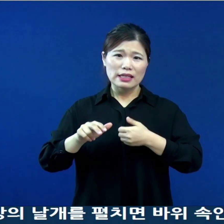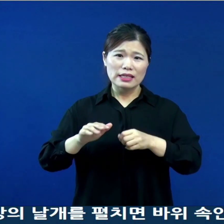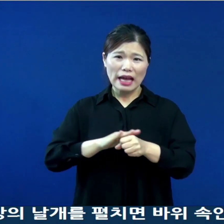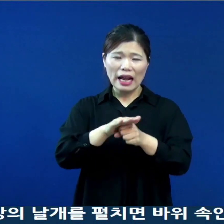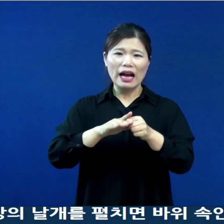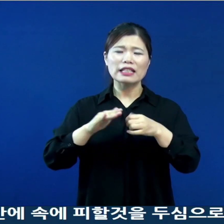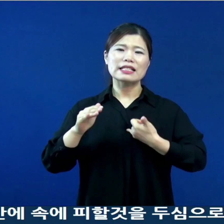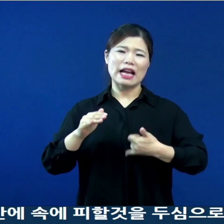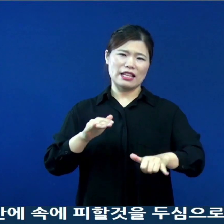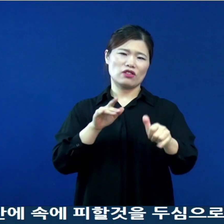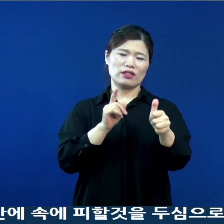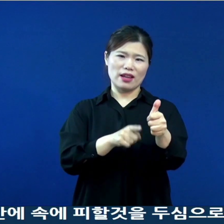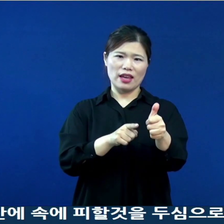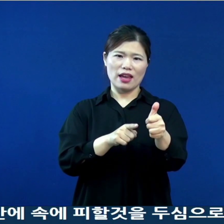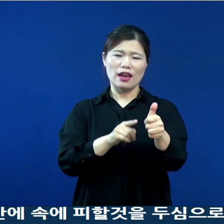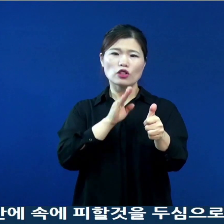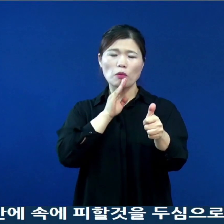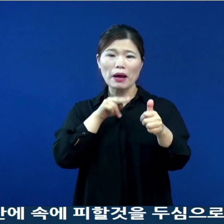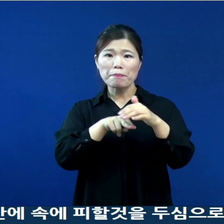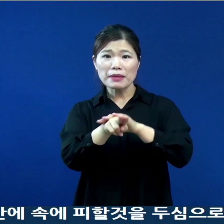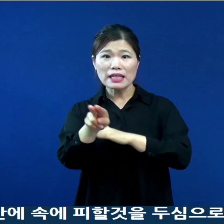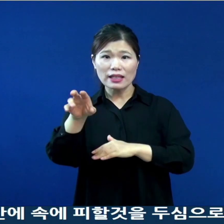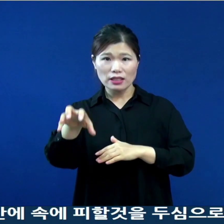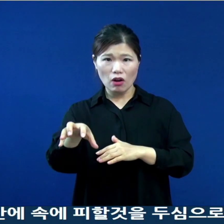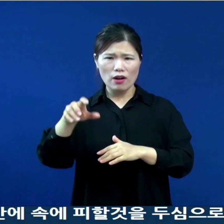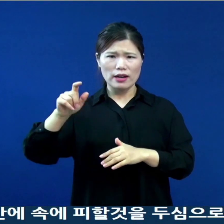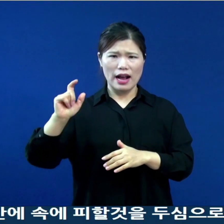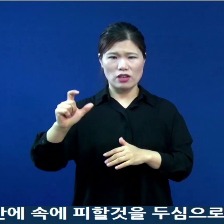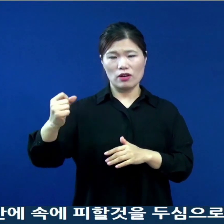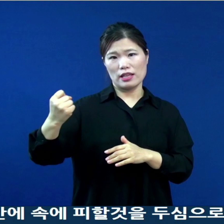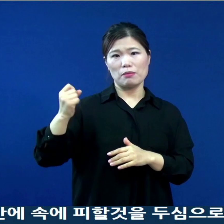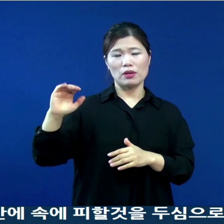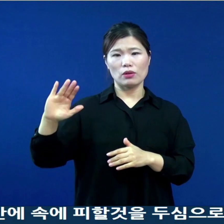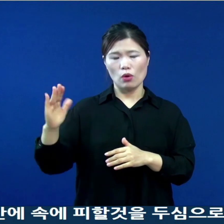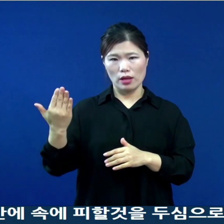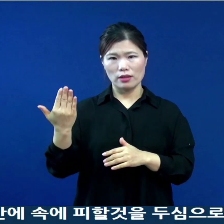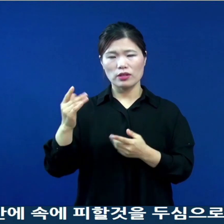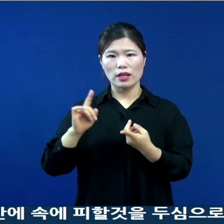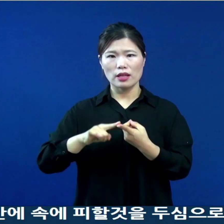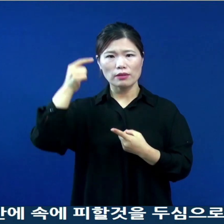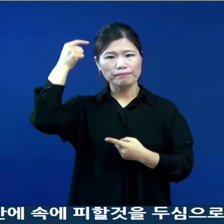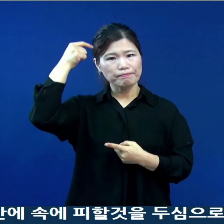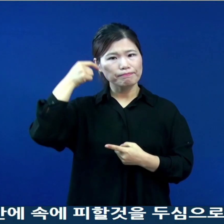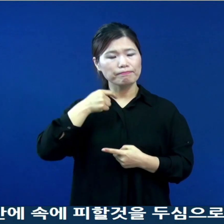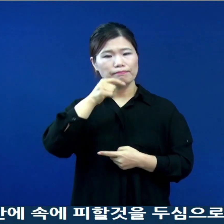피난처요, 강력한 힘이 되어 주시는지를 느낄 수 있는 것이죠.